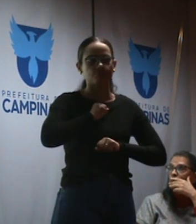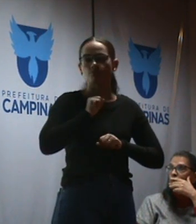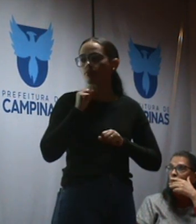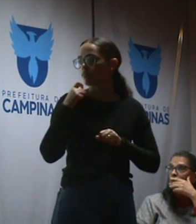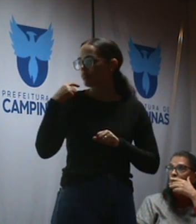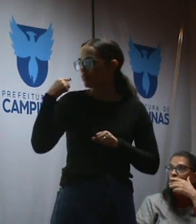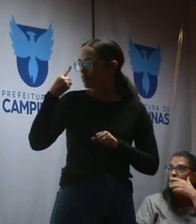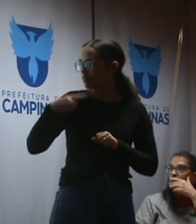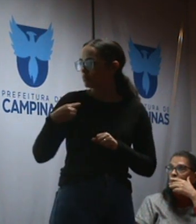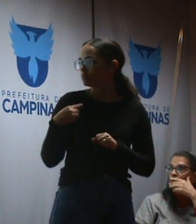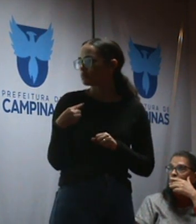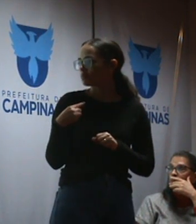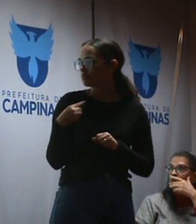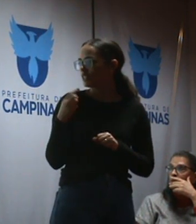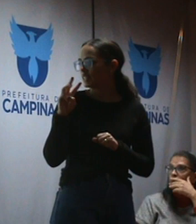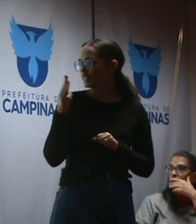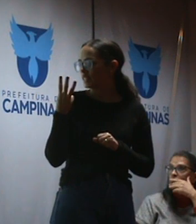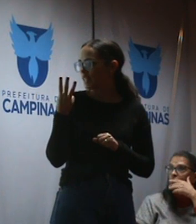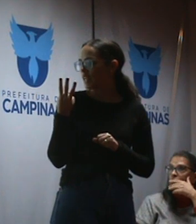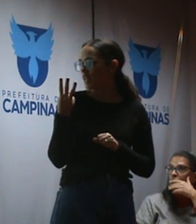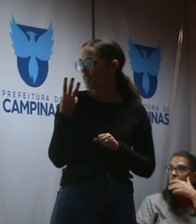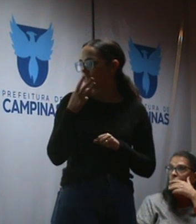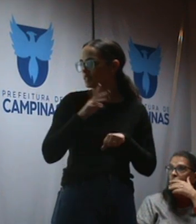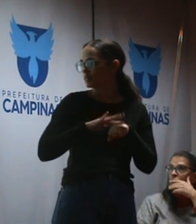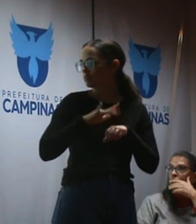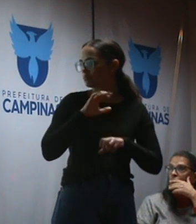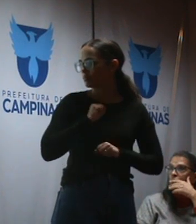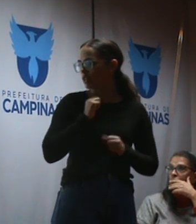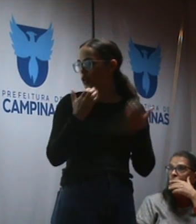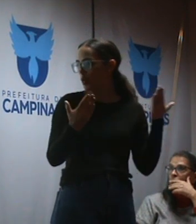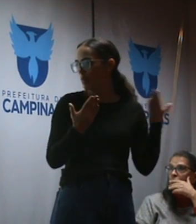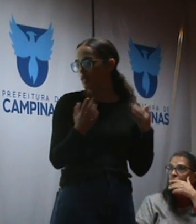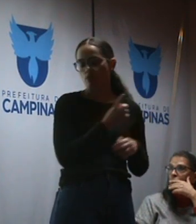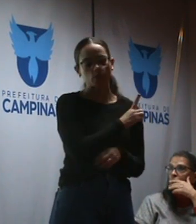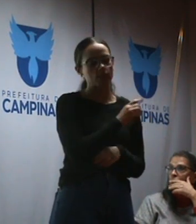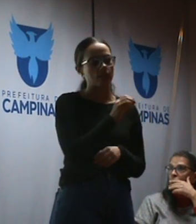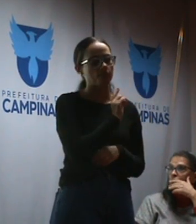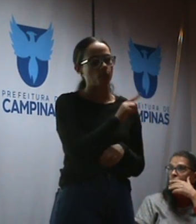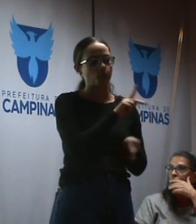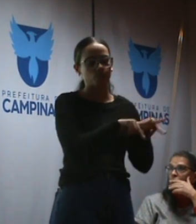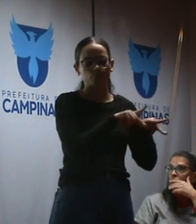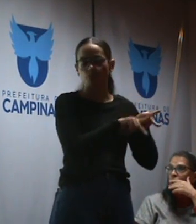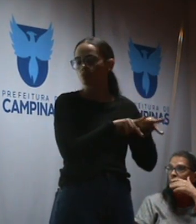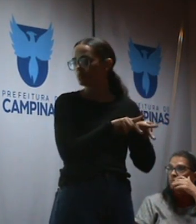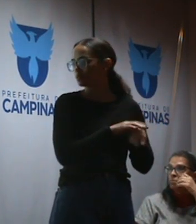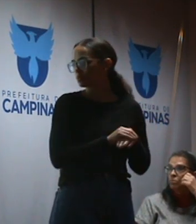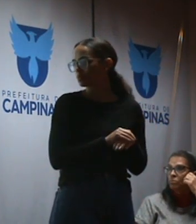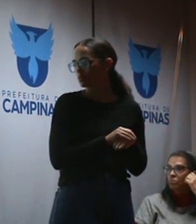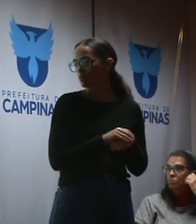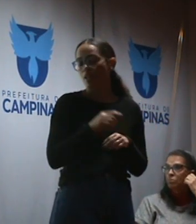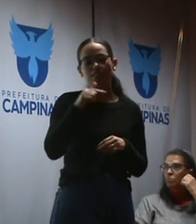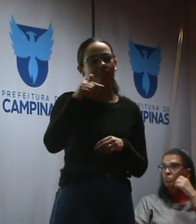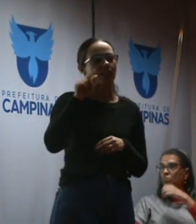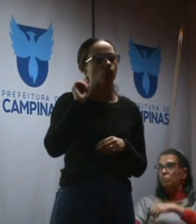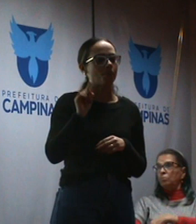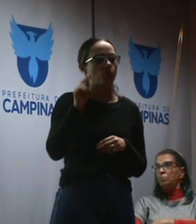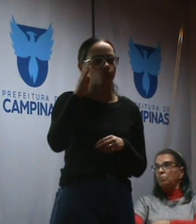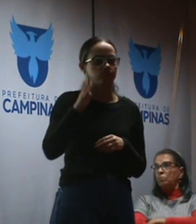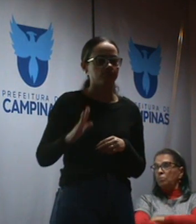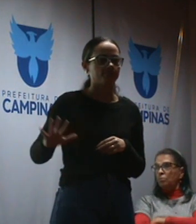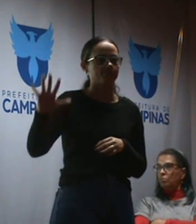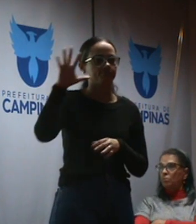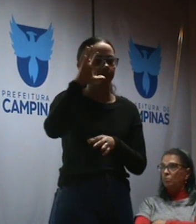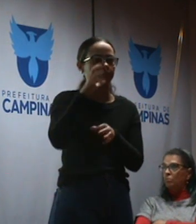são poucos casos, como eu falei, 3 casos para cada 100 mil habitantes, em torno aí de 7 mil casos no país todo,